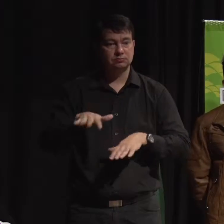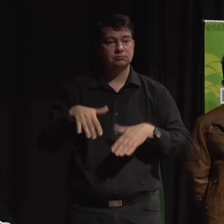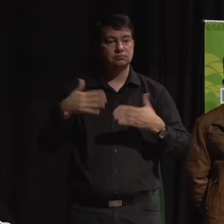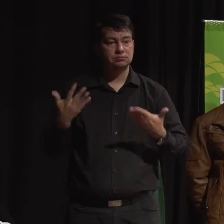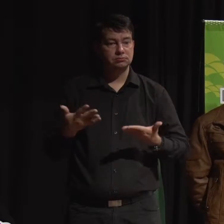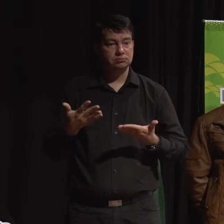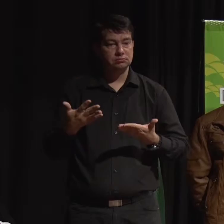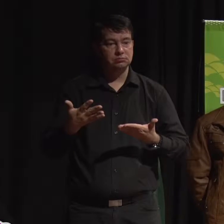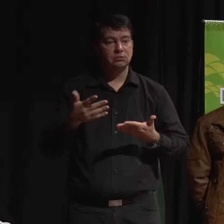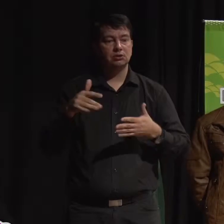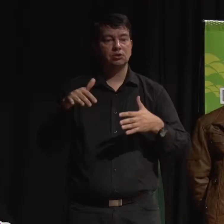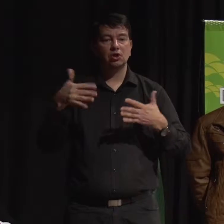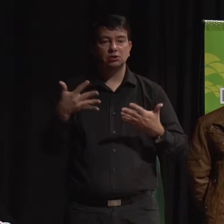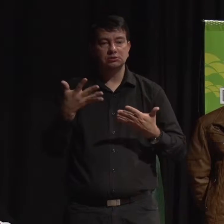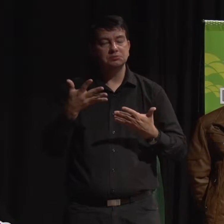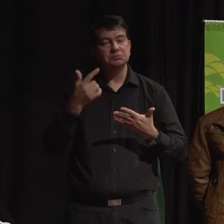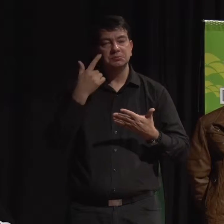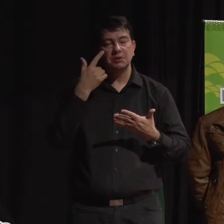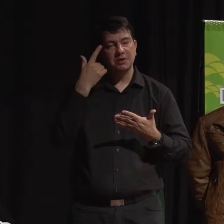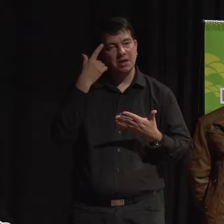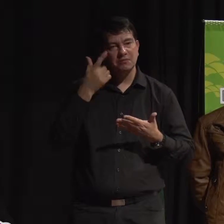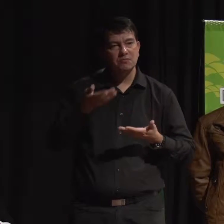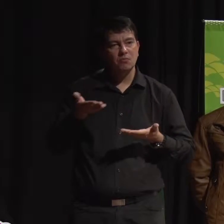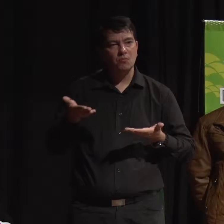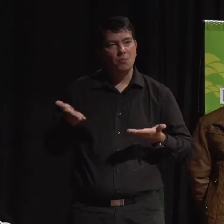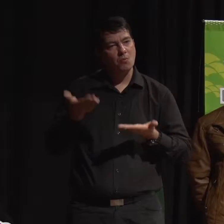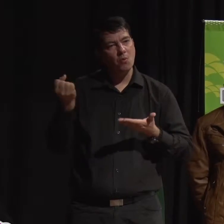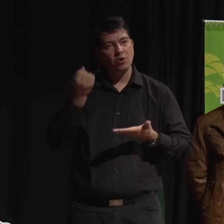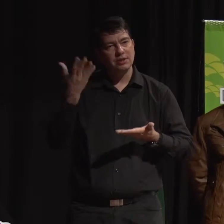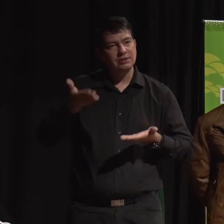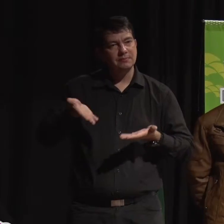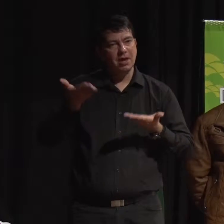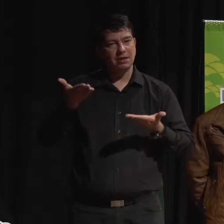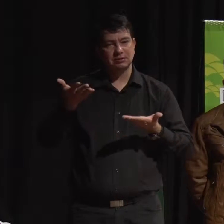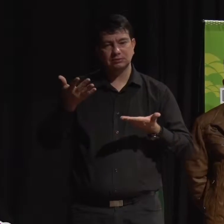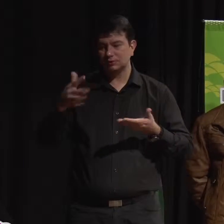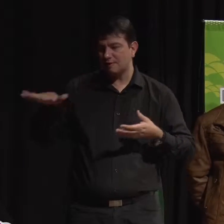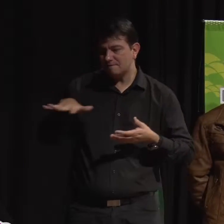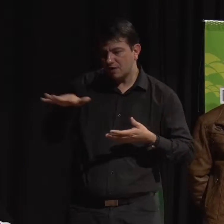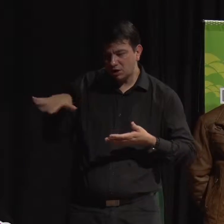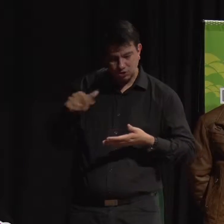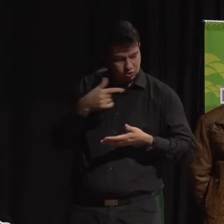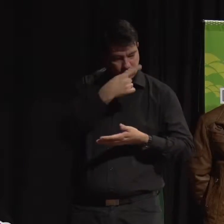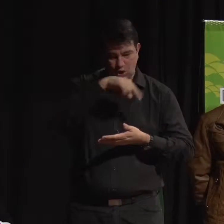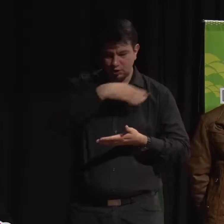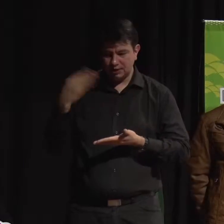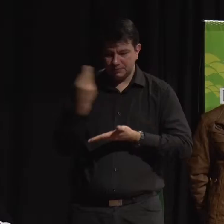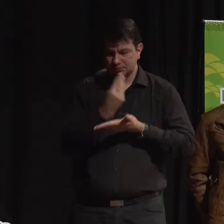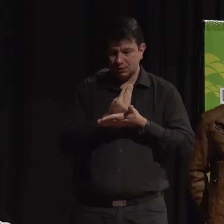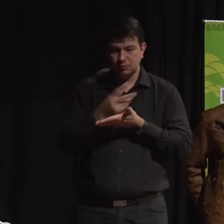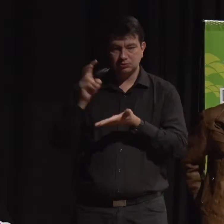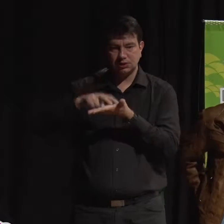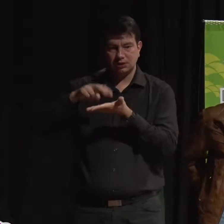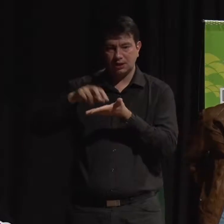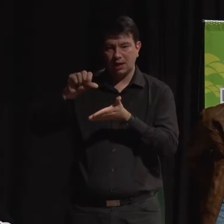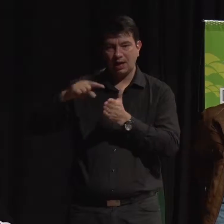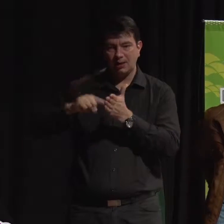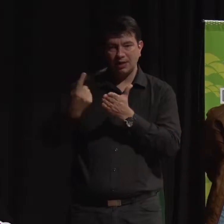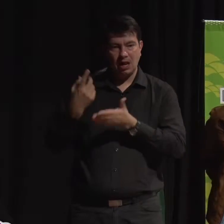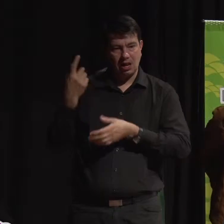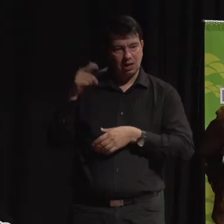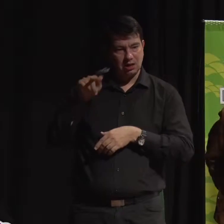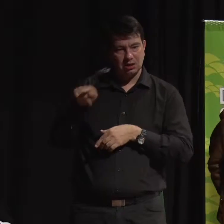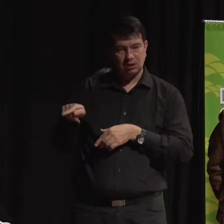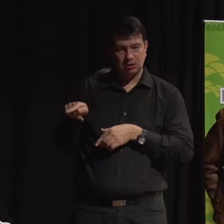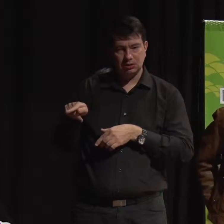queríamos hacer hincapié en esas cosas porque representando a nuestro barrio de salta capital no vemos que